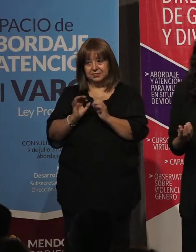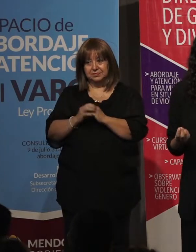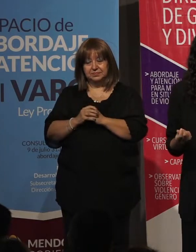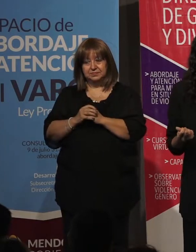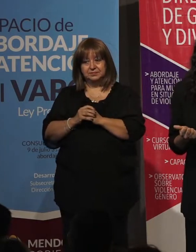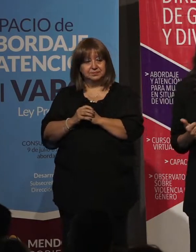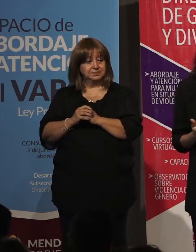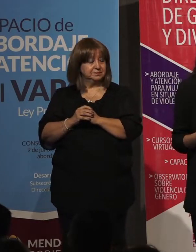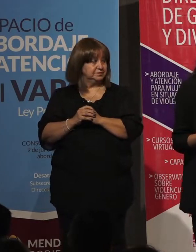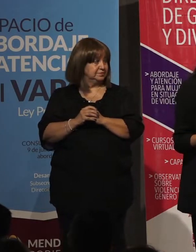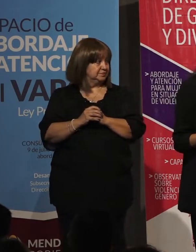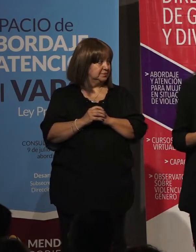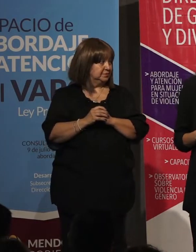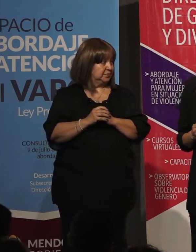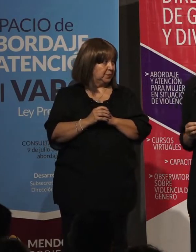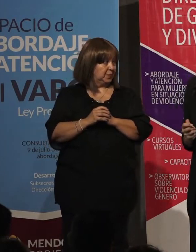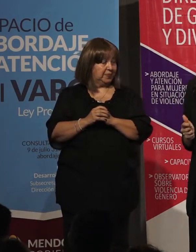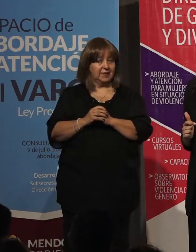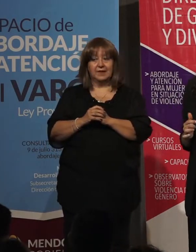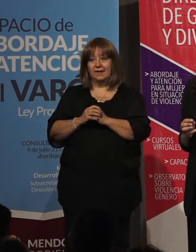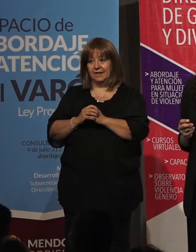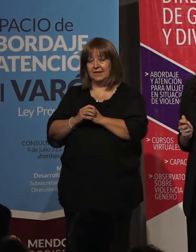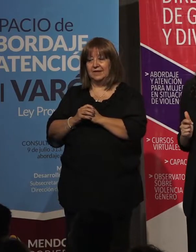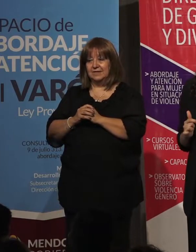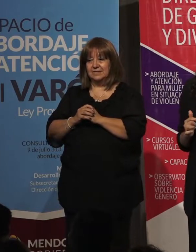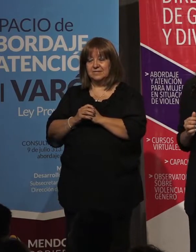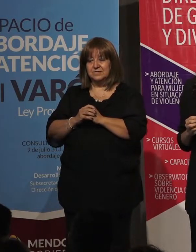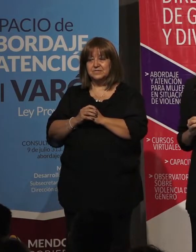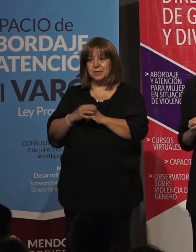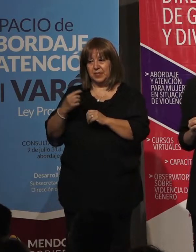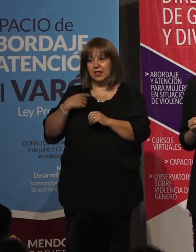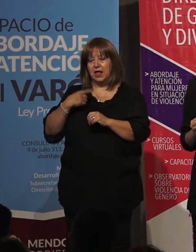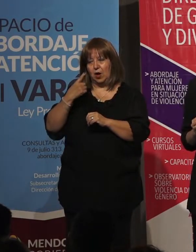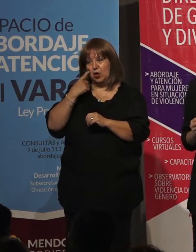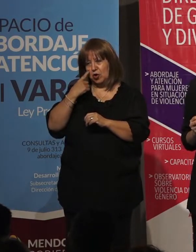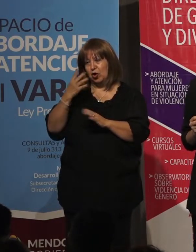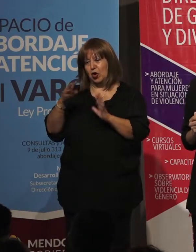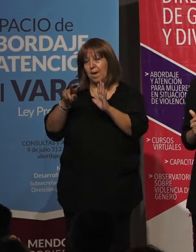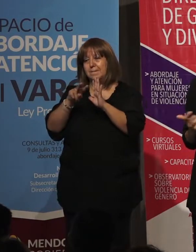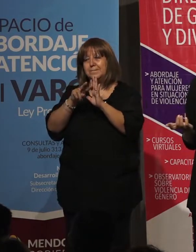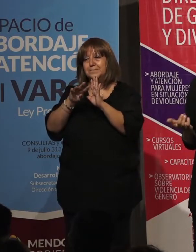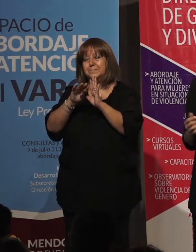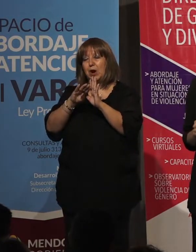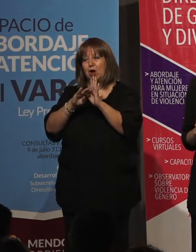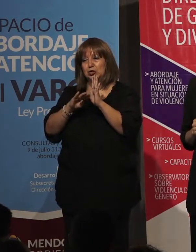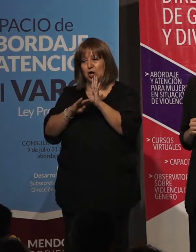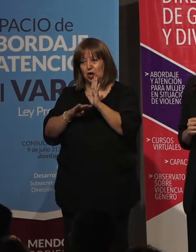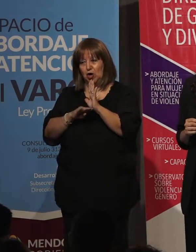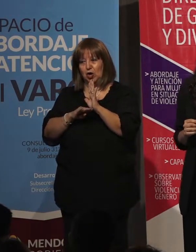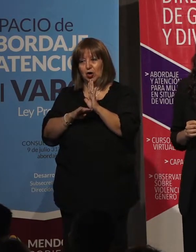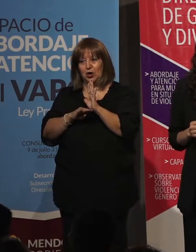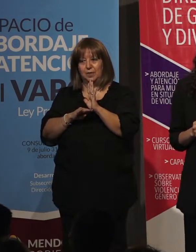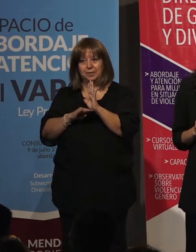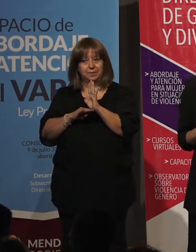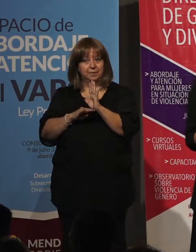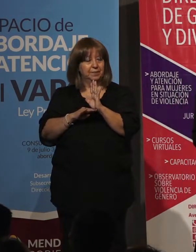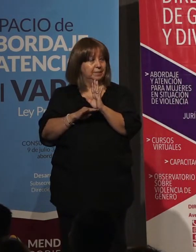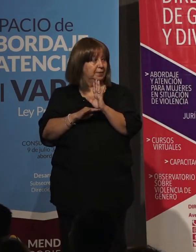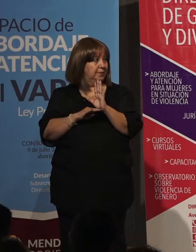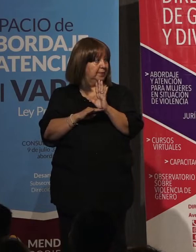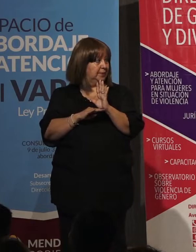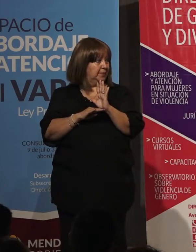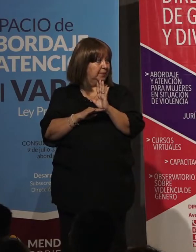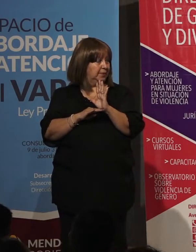está funcionando. Exacto. No, yo lo conozco el protocolo. Claro, pero no es que se pactó en su momento